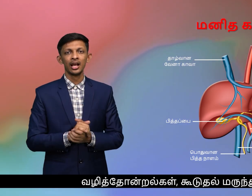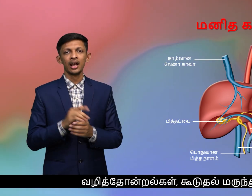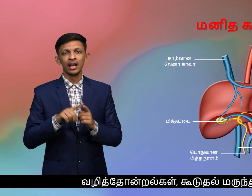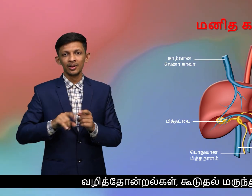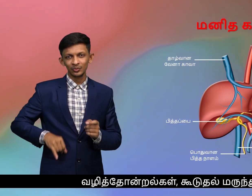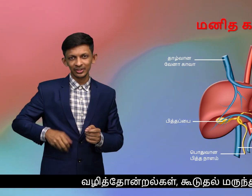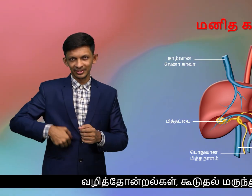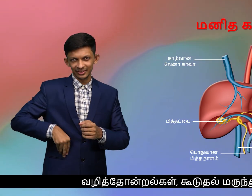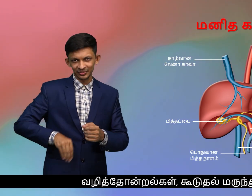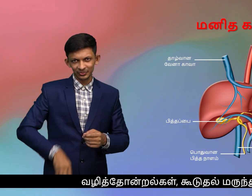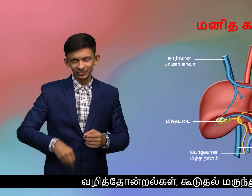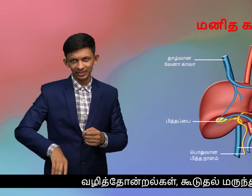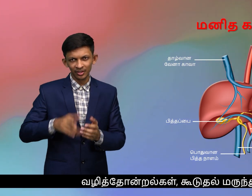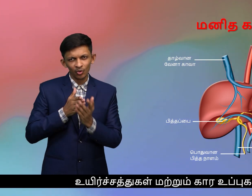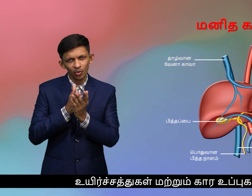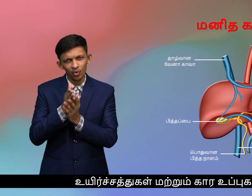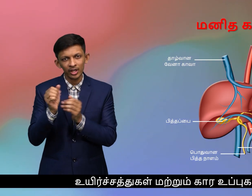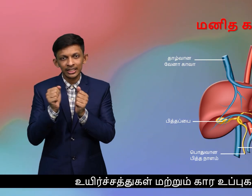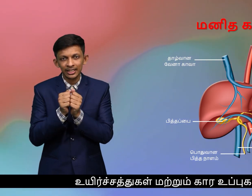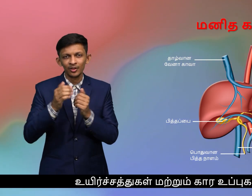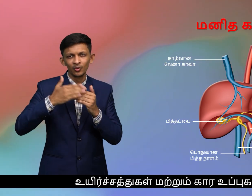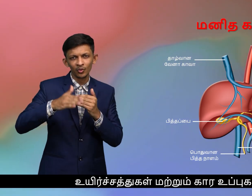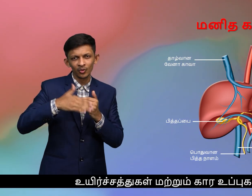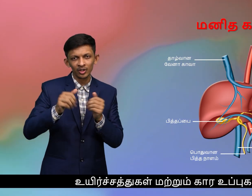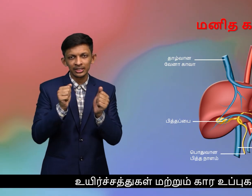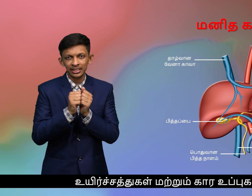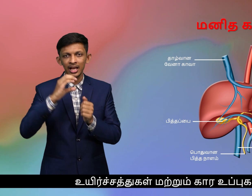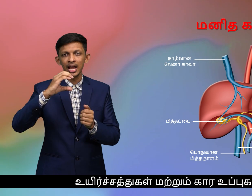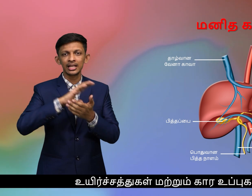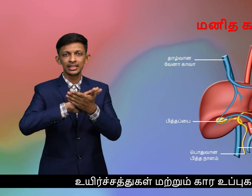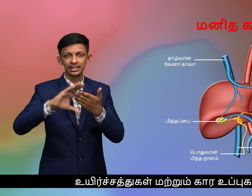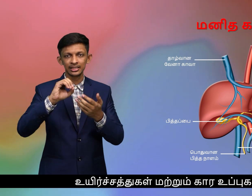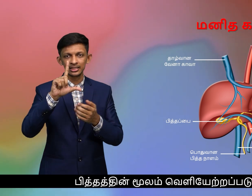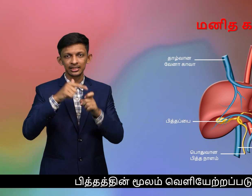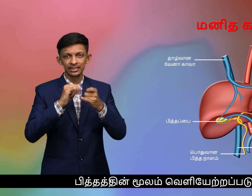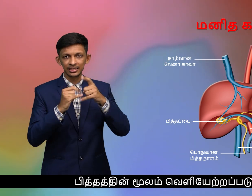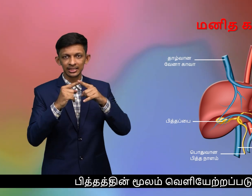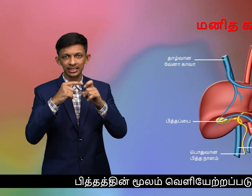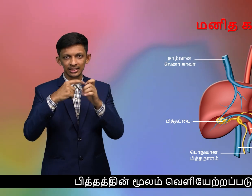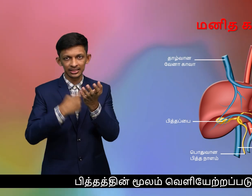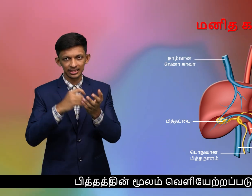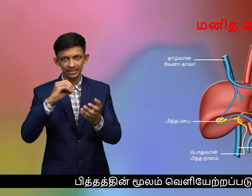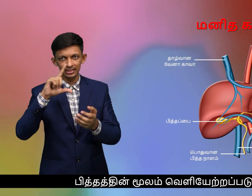வழித்தோன்றல்கள், கூடுதல் மருந்துகள், உயிர் சத்துகள் மற்றும் கார உப்புகளுடன் பித்தத்தின் மூலம்